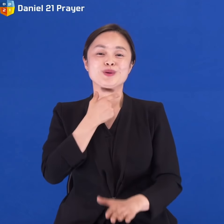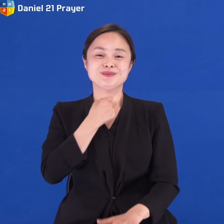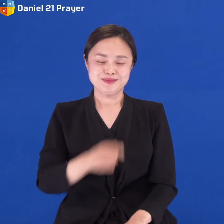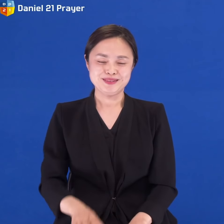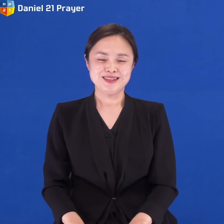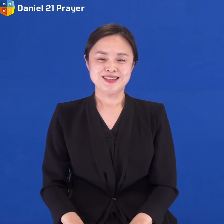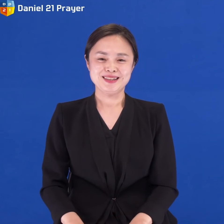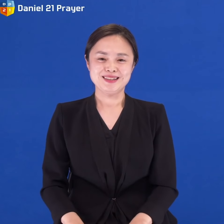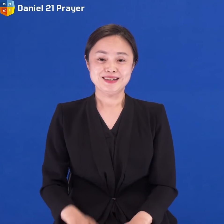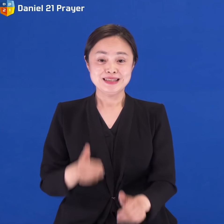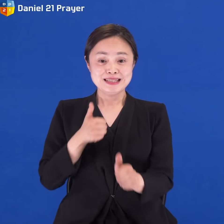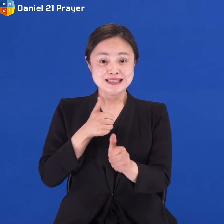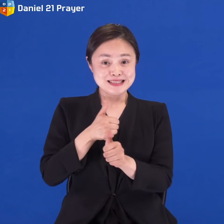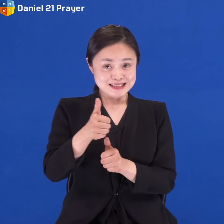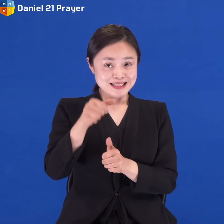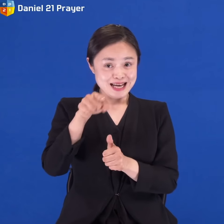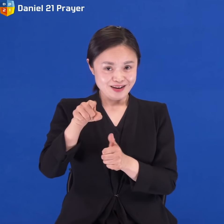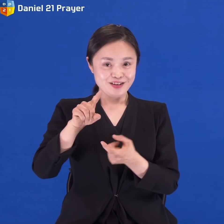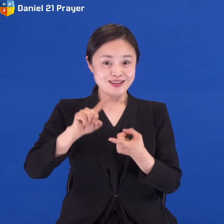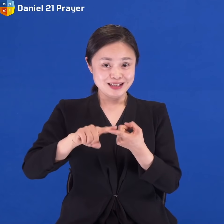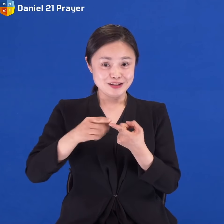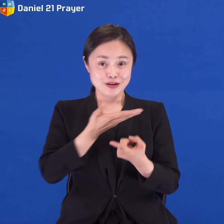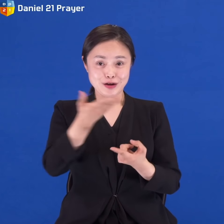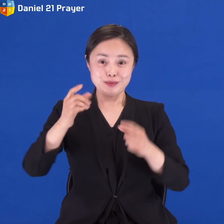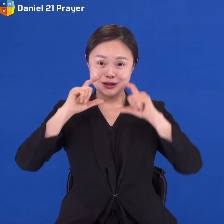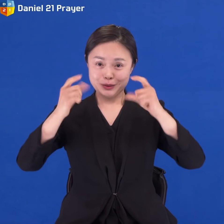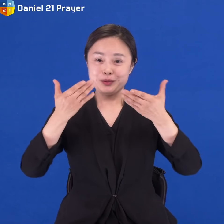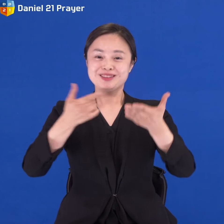승리했다는 것을 여러분에게 선포합니다.